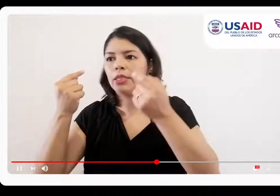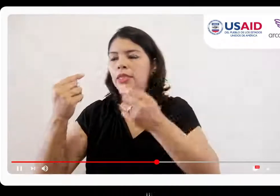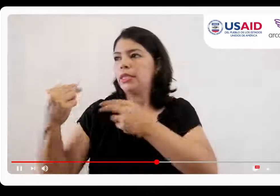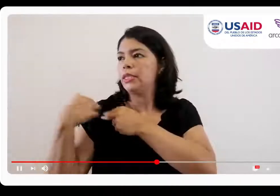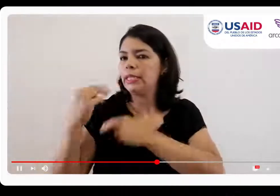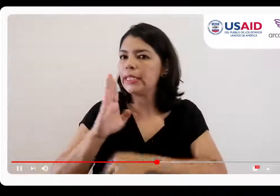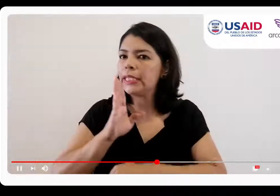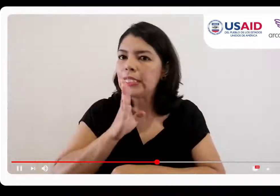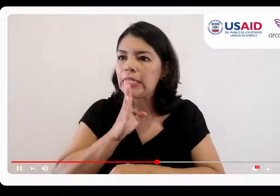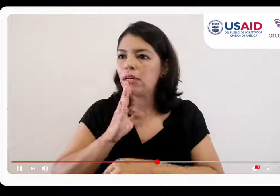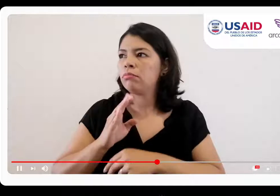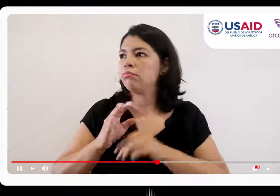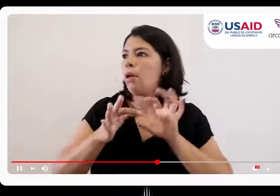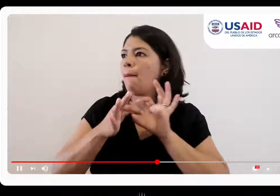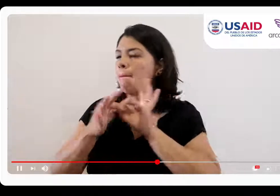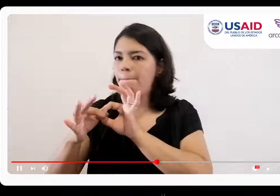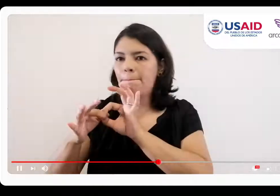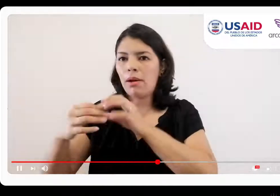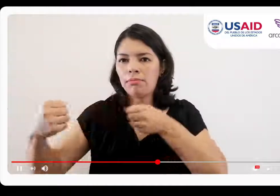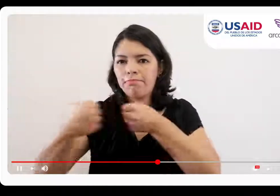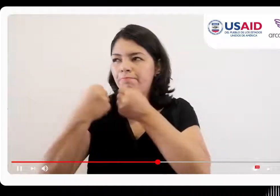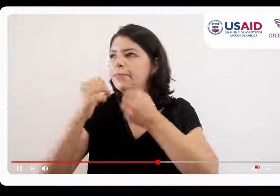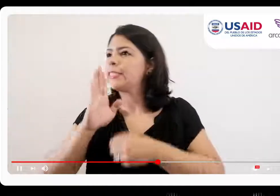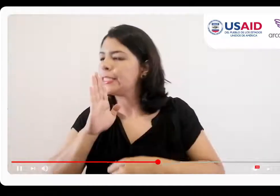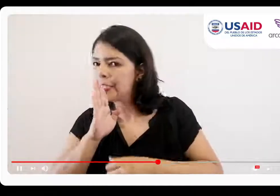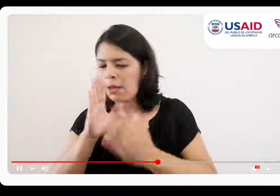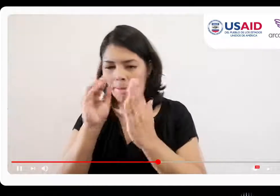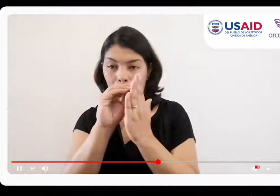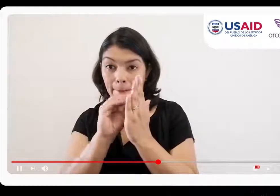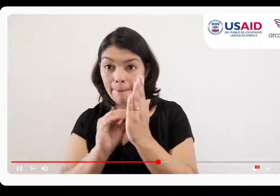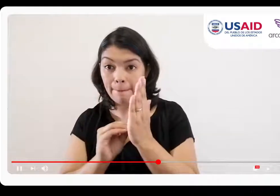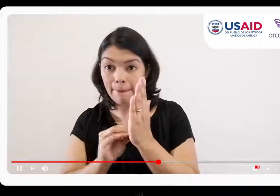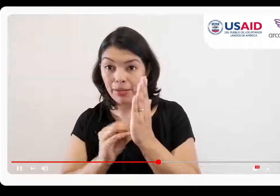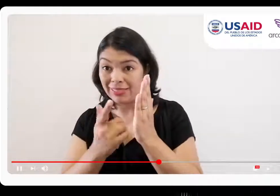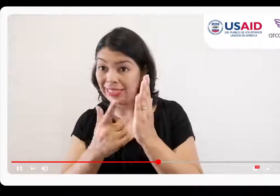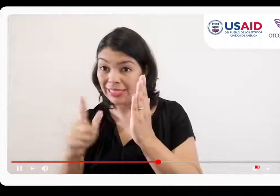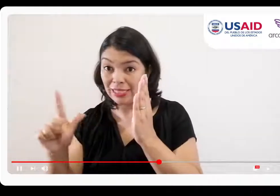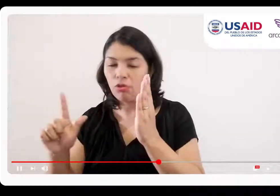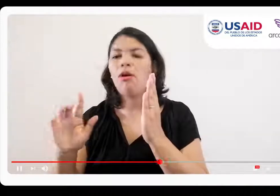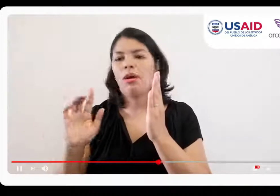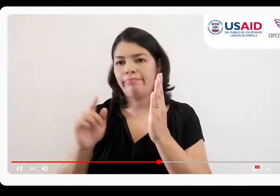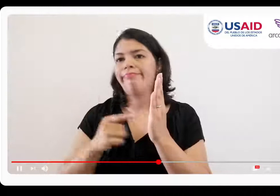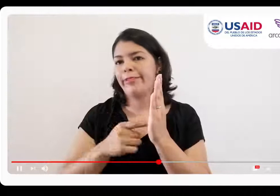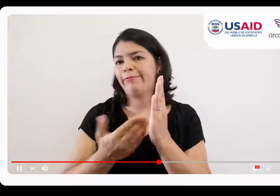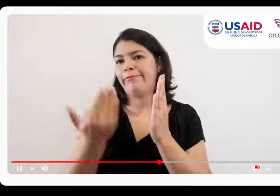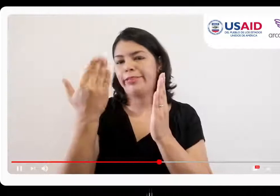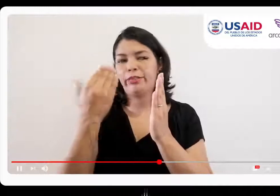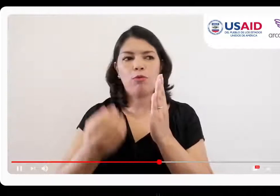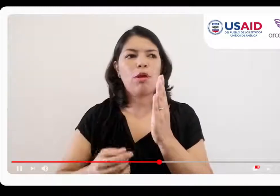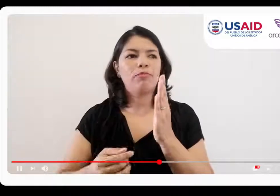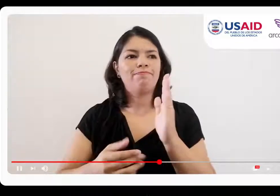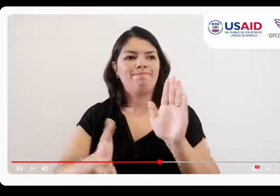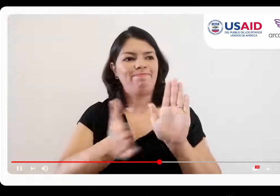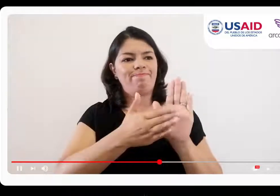con responsables, con aliados estratégicos, sí va a haber una garantía para